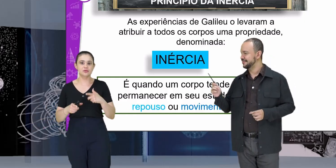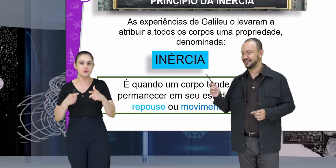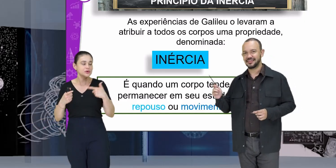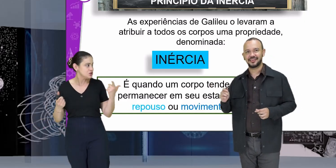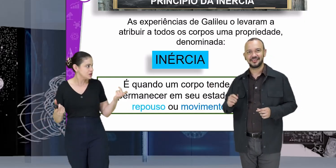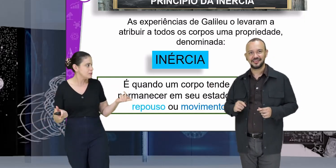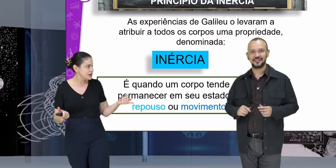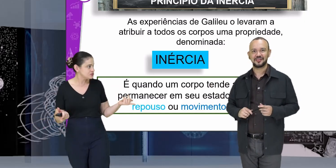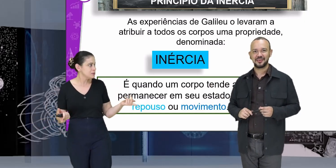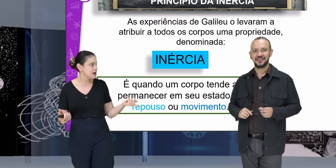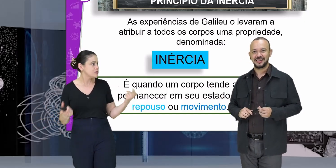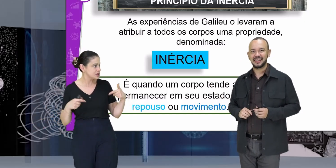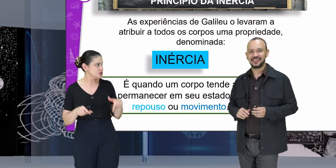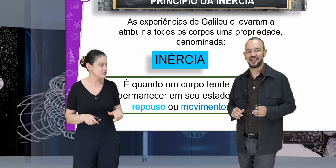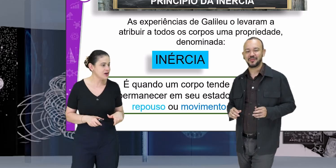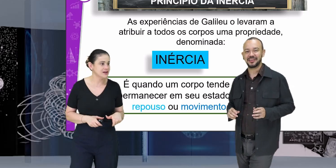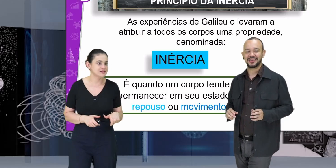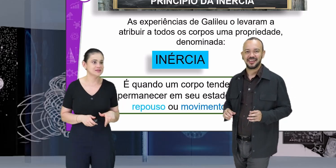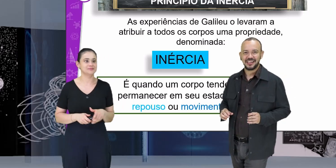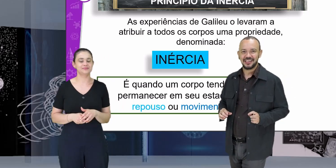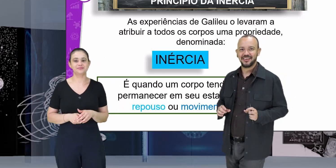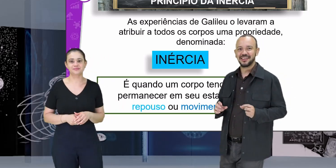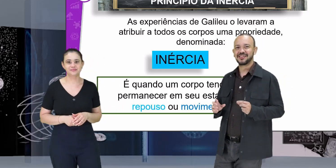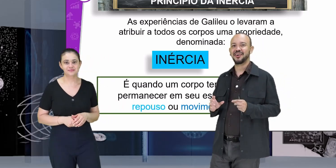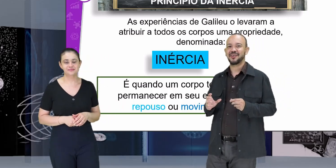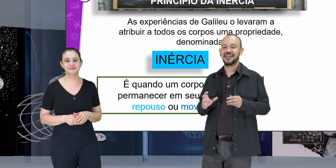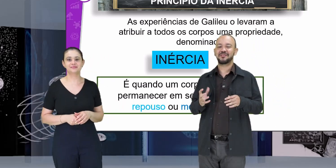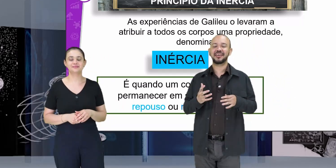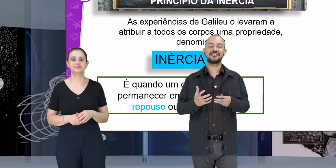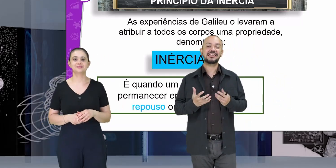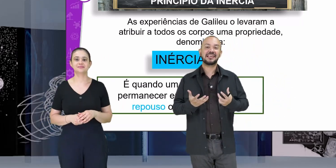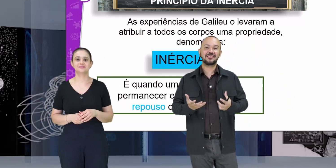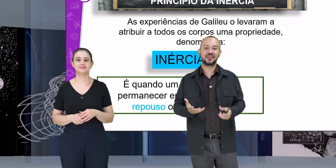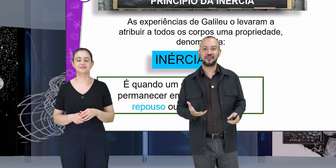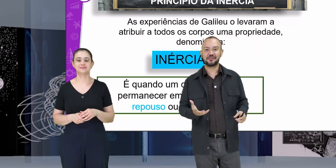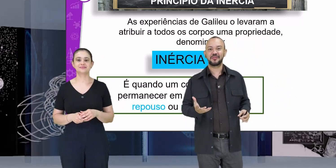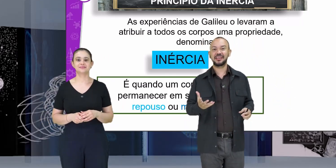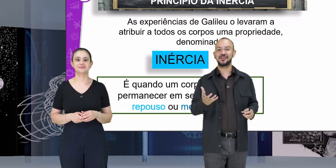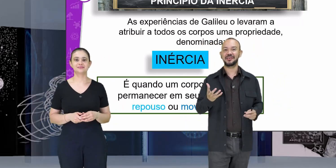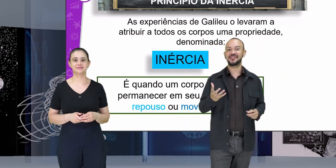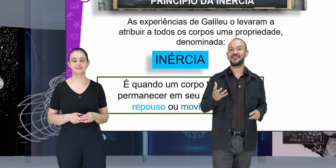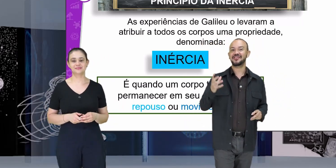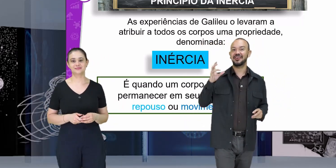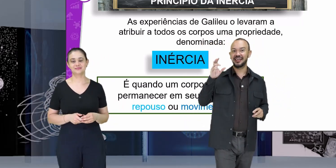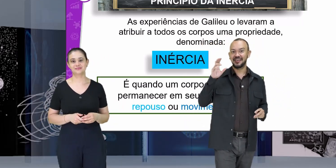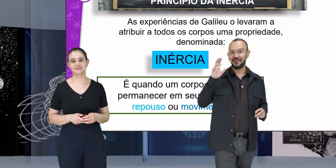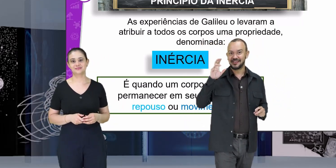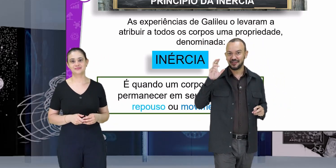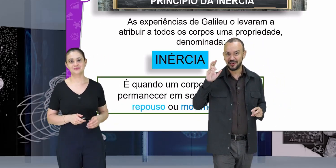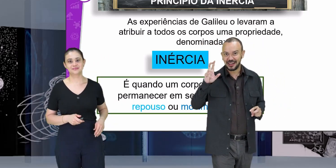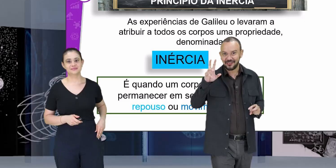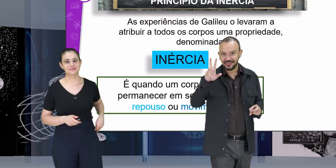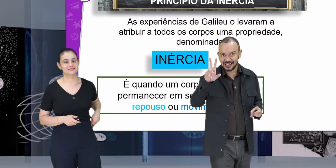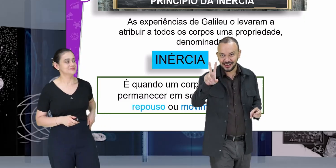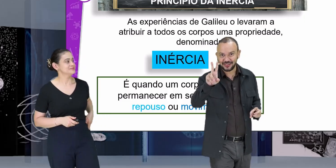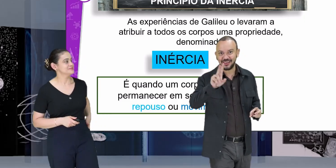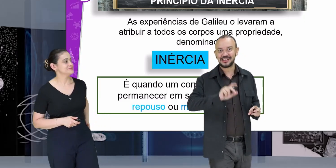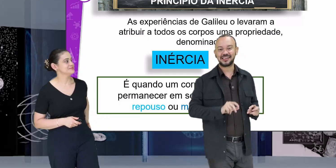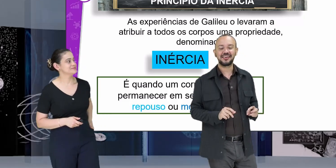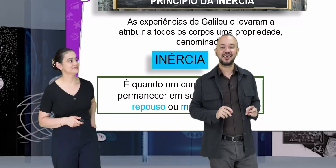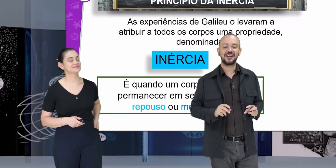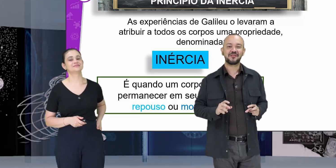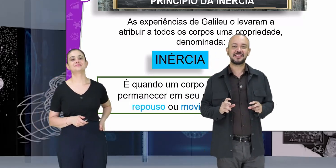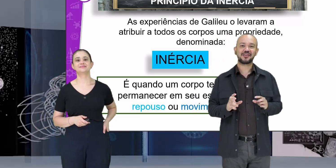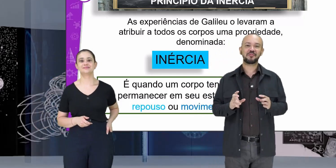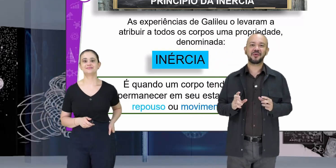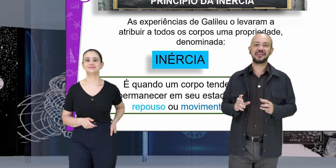repouso? Então são questionamentos, né, Michael, que a gente se faz. E olha só, falando em estado de movimento, pessoal, só é possível que aconteça dois,